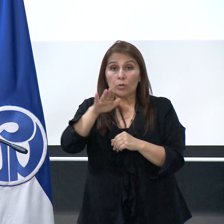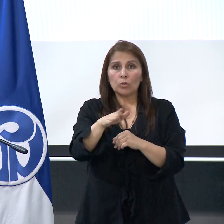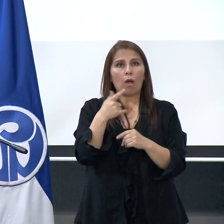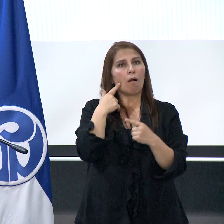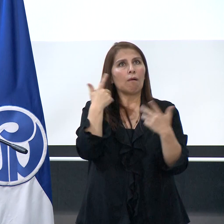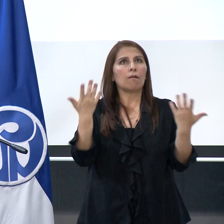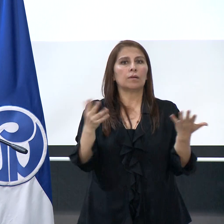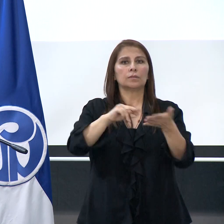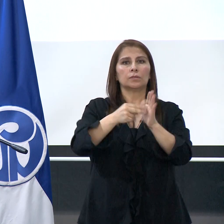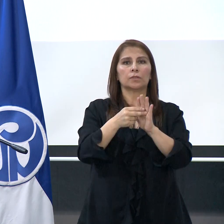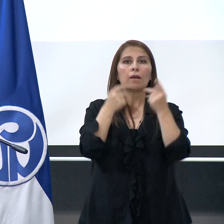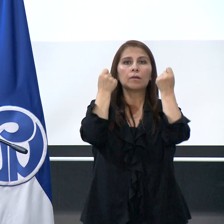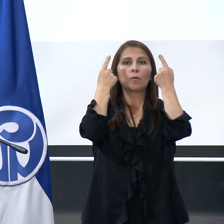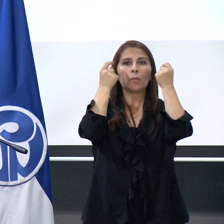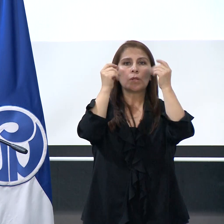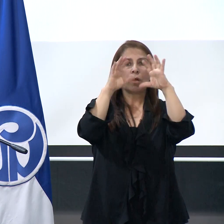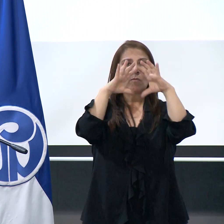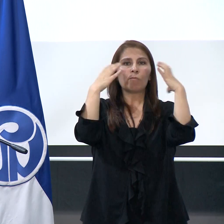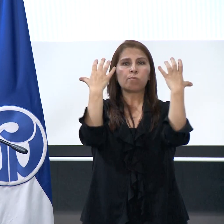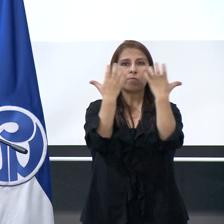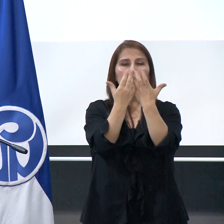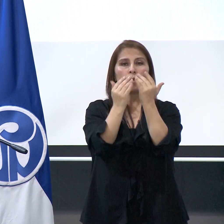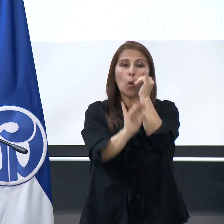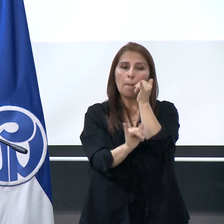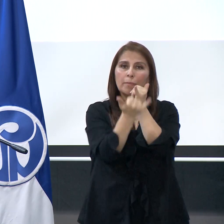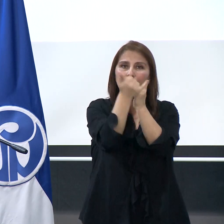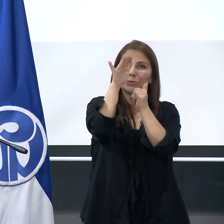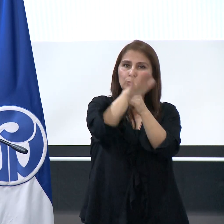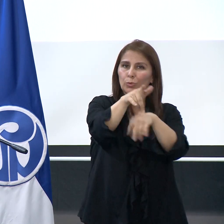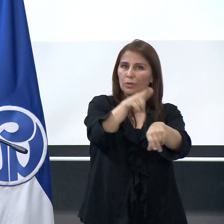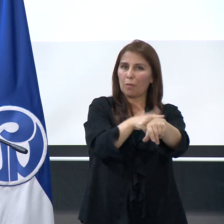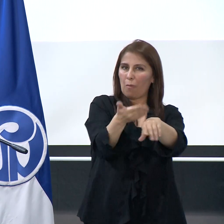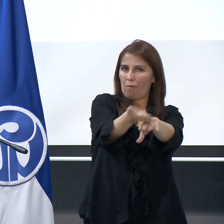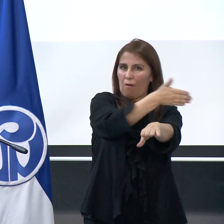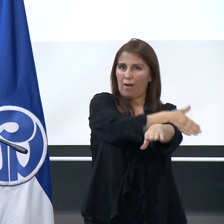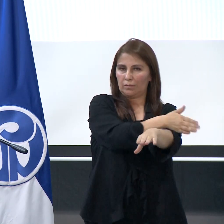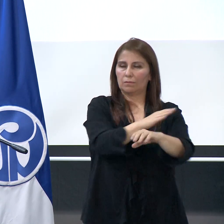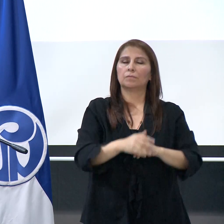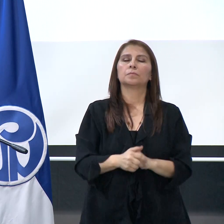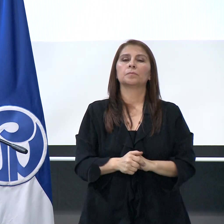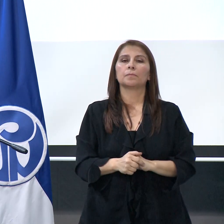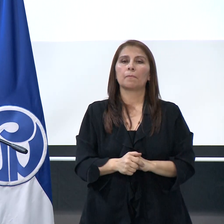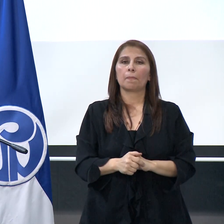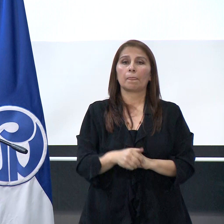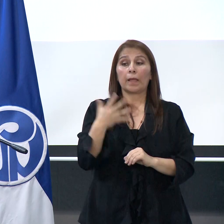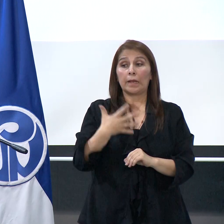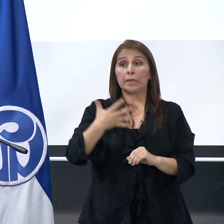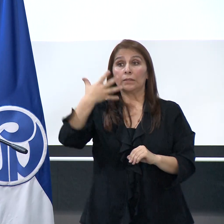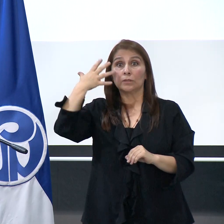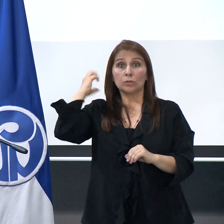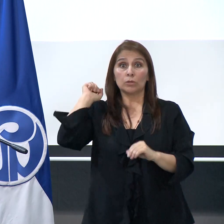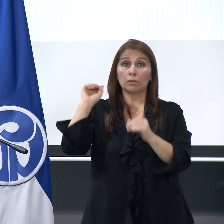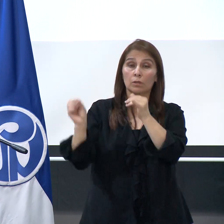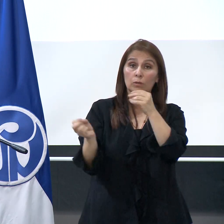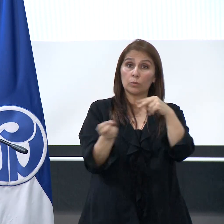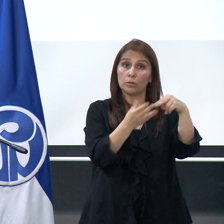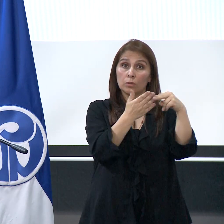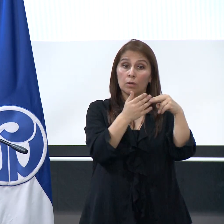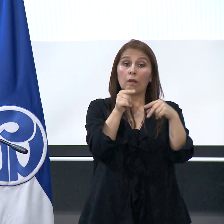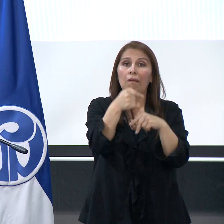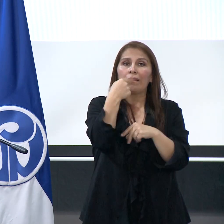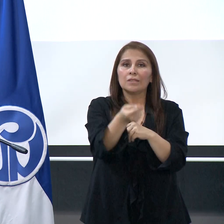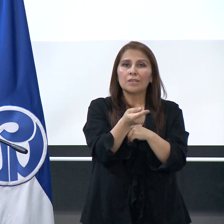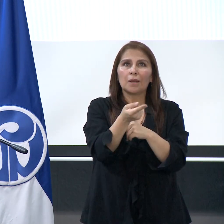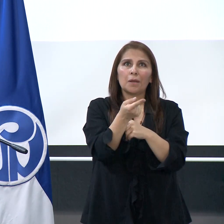comprensión del universo epistemológico del momento en la historiografía de la educación es considerado como el padre de la